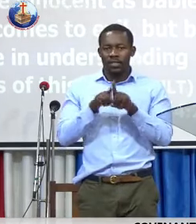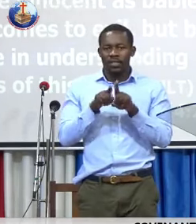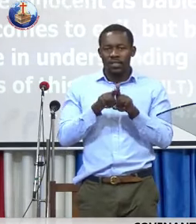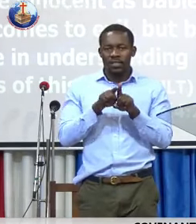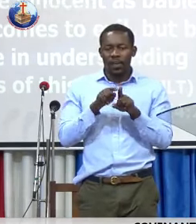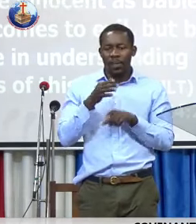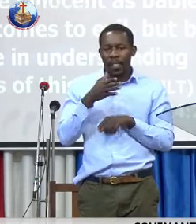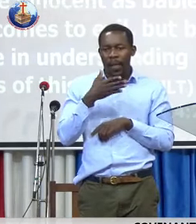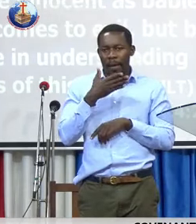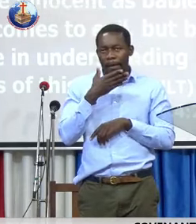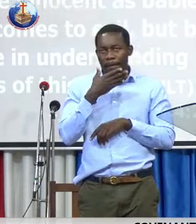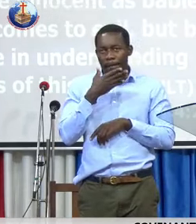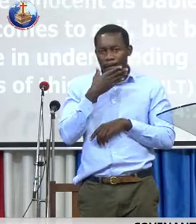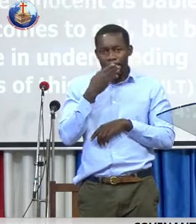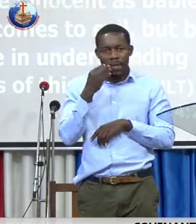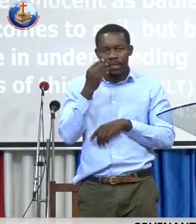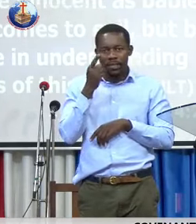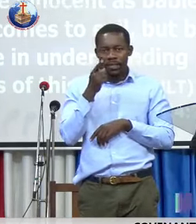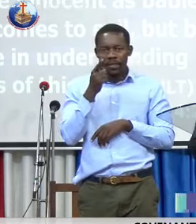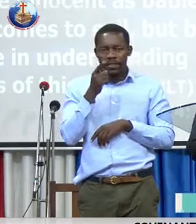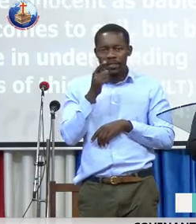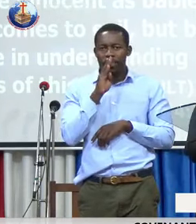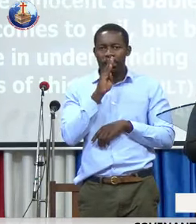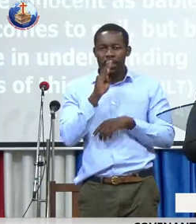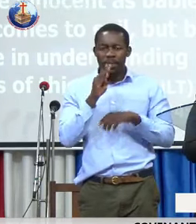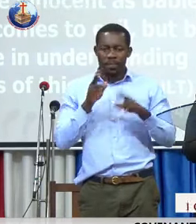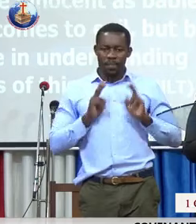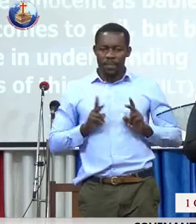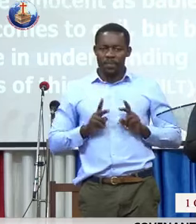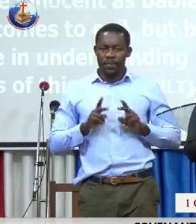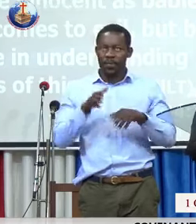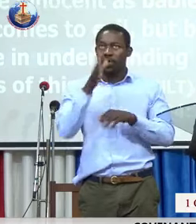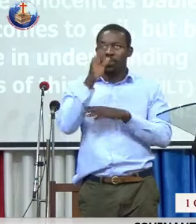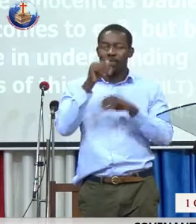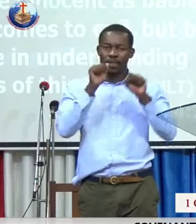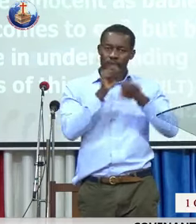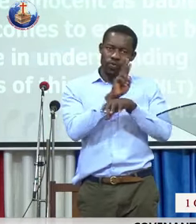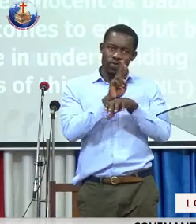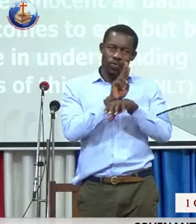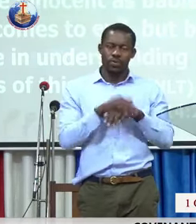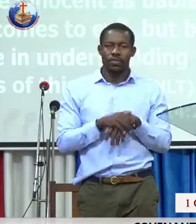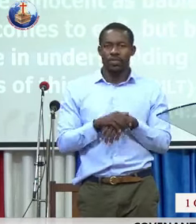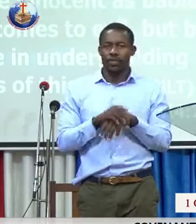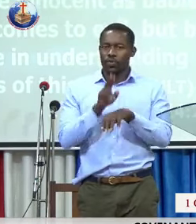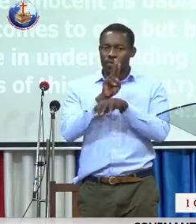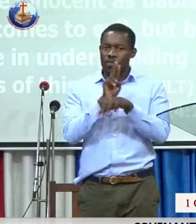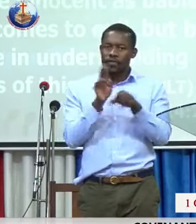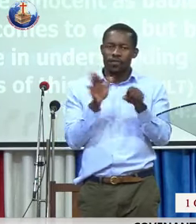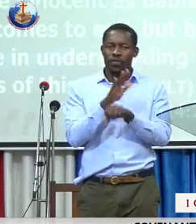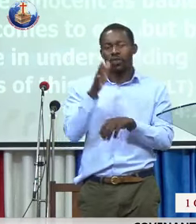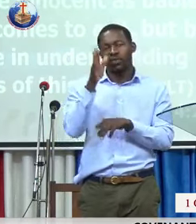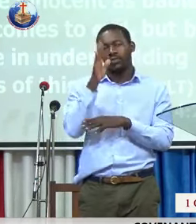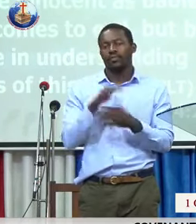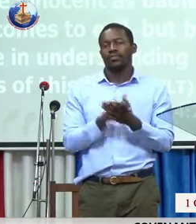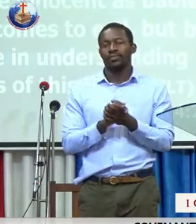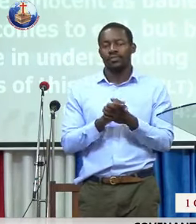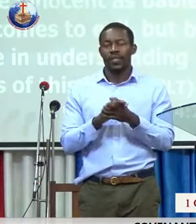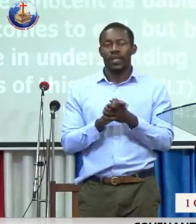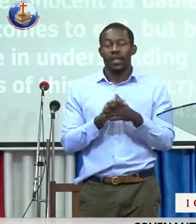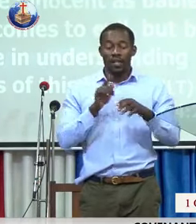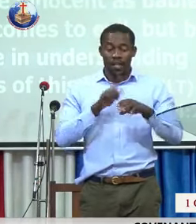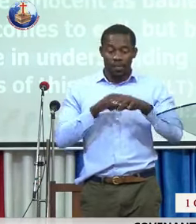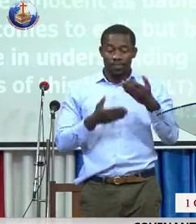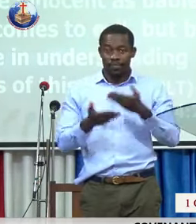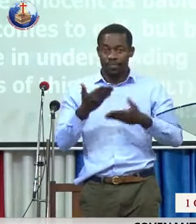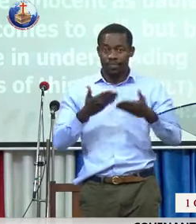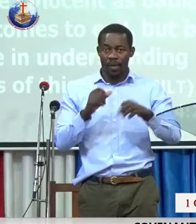be vessels that God can use. Tunatamani, tunafaa kutamani kuwa vyombo vya heshima ambavyo Mungu anaweza tumia. When we were talking about the word